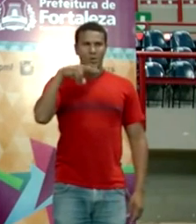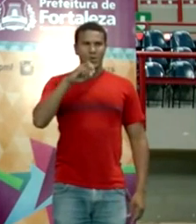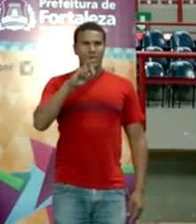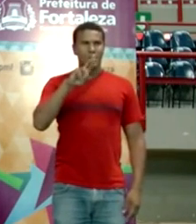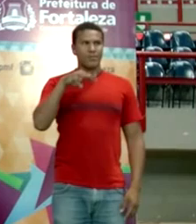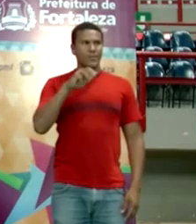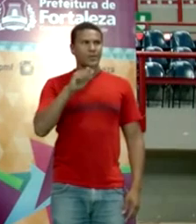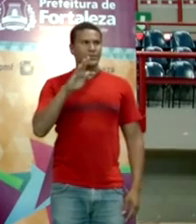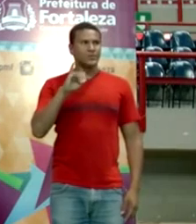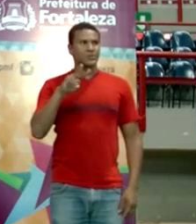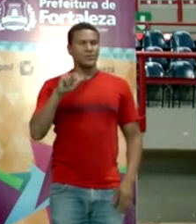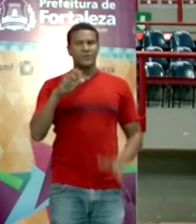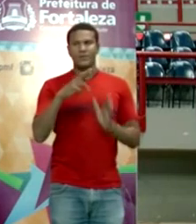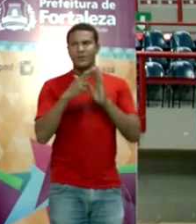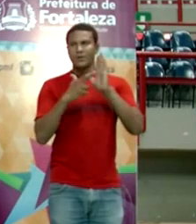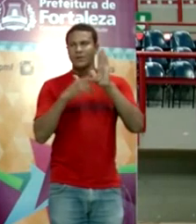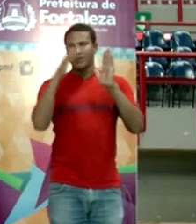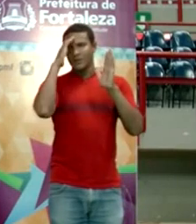é de